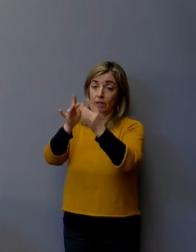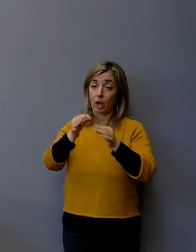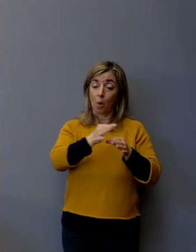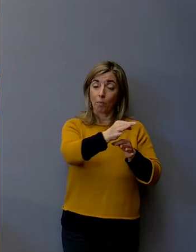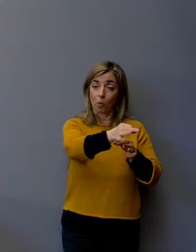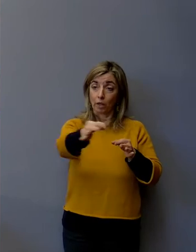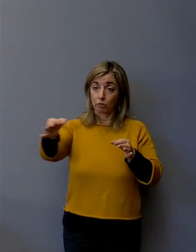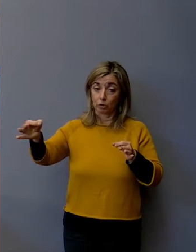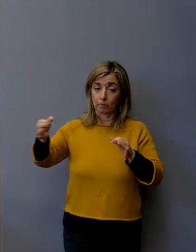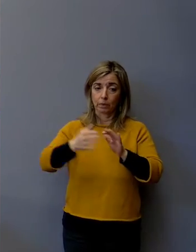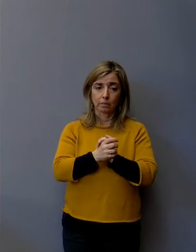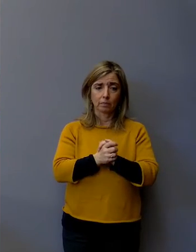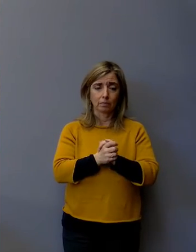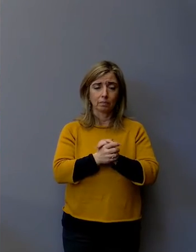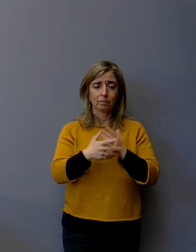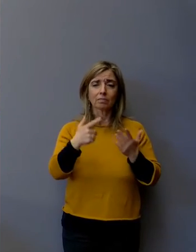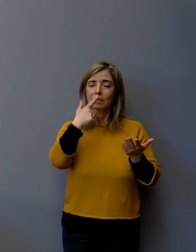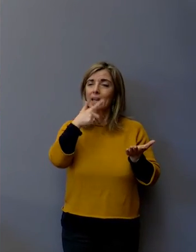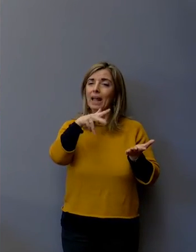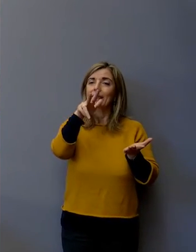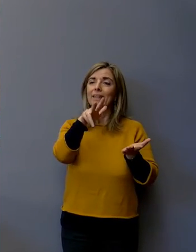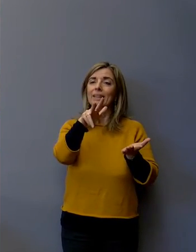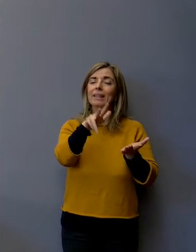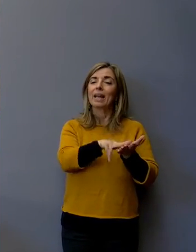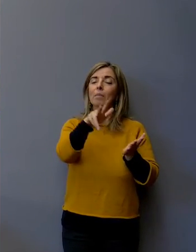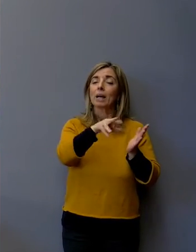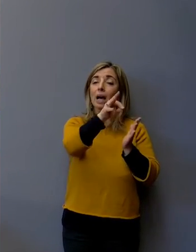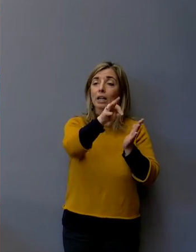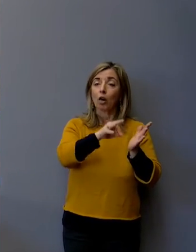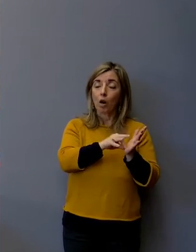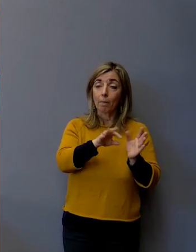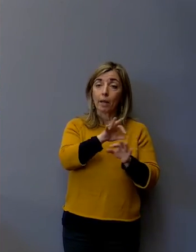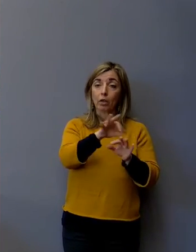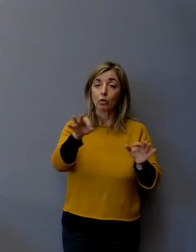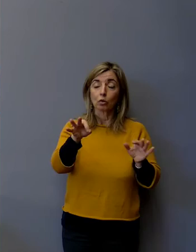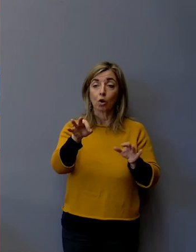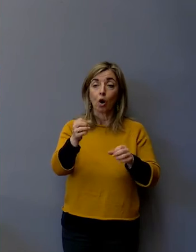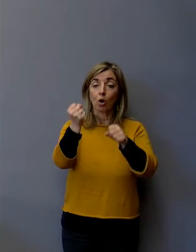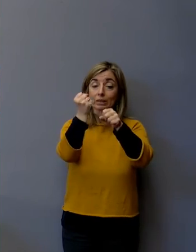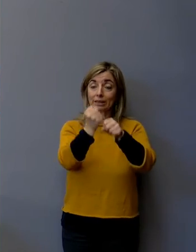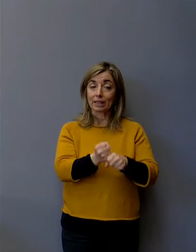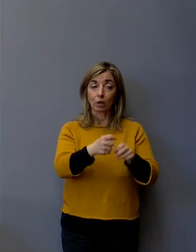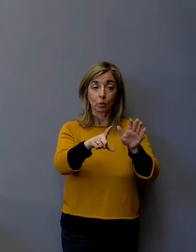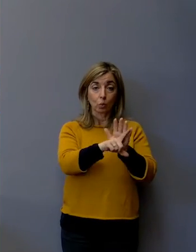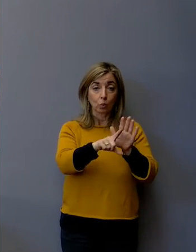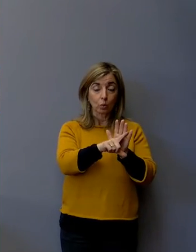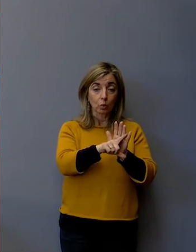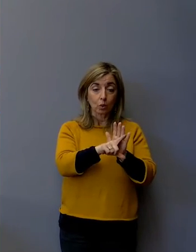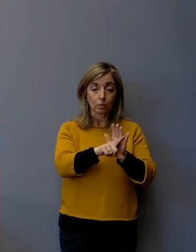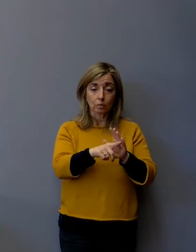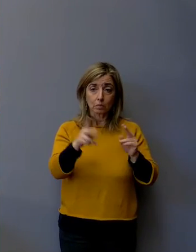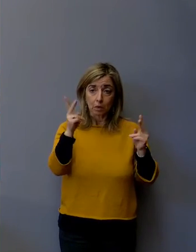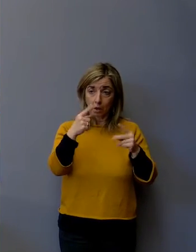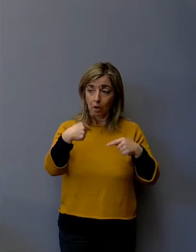fondo la delibera del regolamento dello statuto così dietro ad evitare il termine parliamo in gradita molto qui